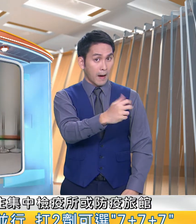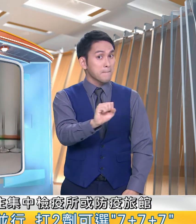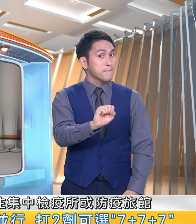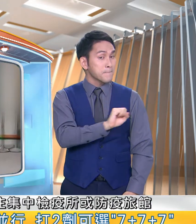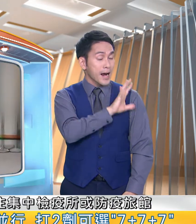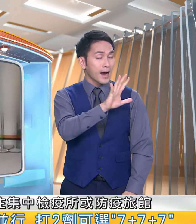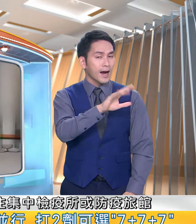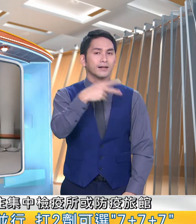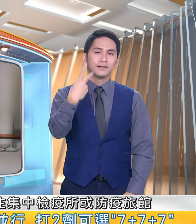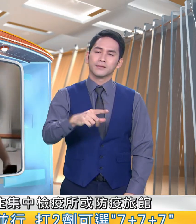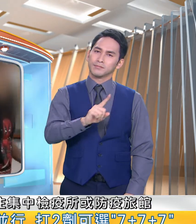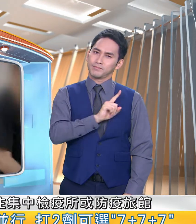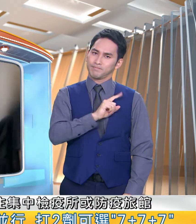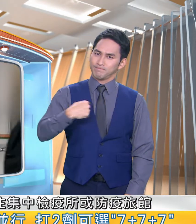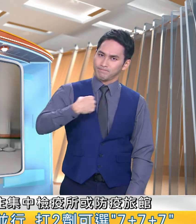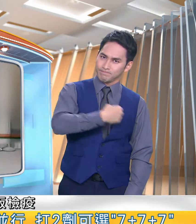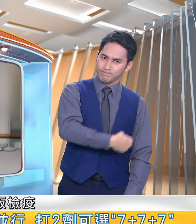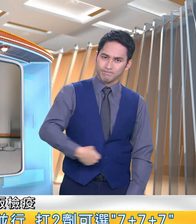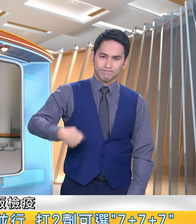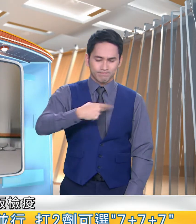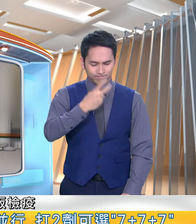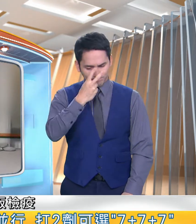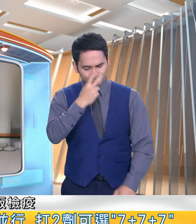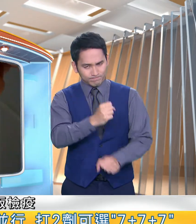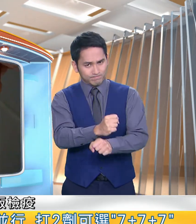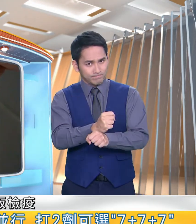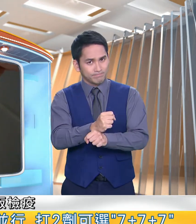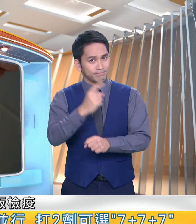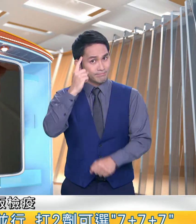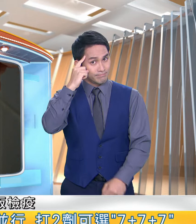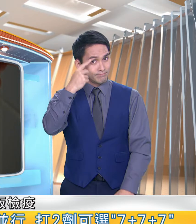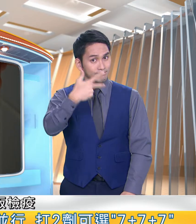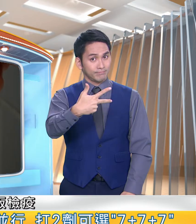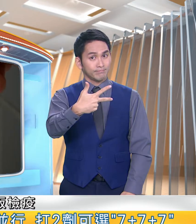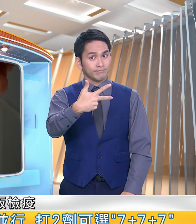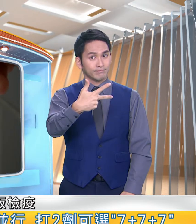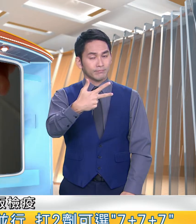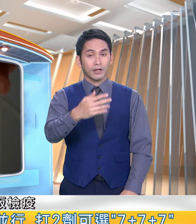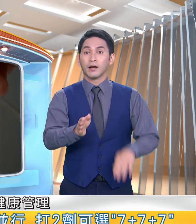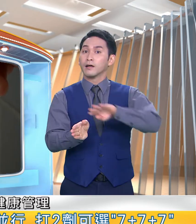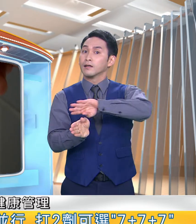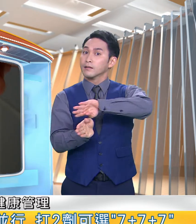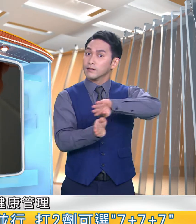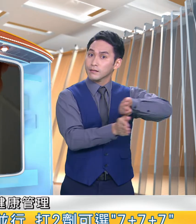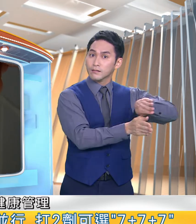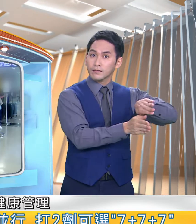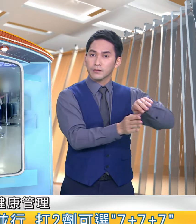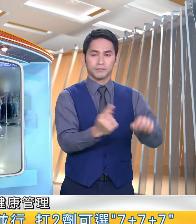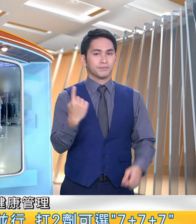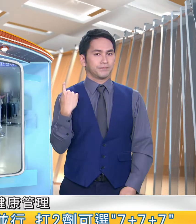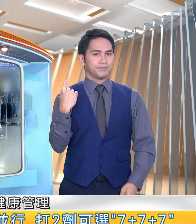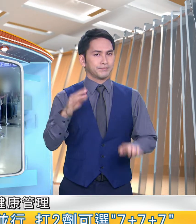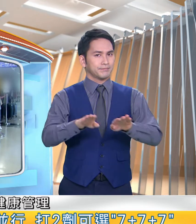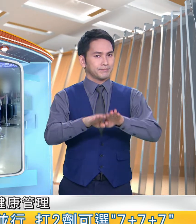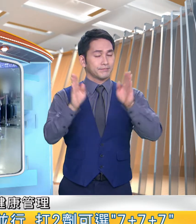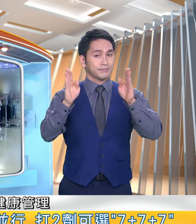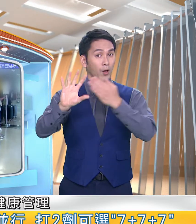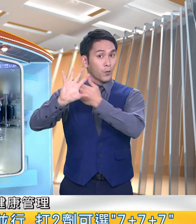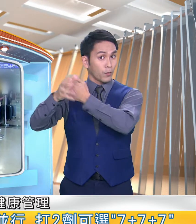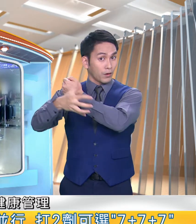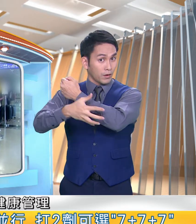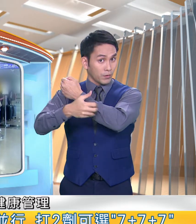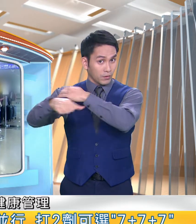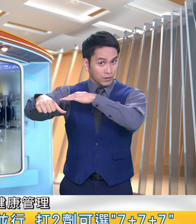所或防疫旅馆，后7天返家加强版检疫，再执行7天自主健康管